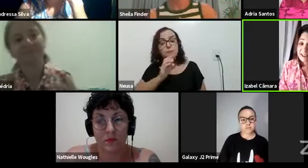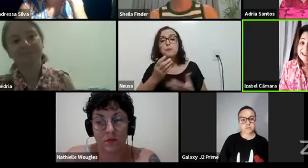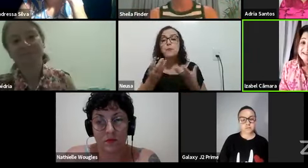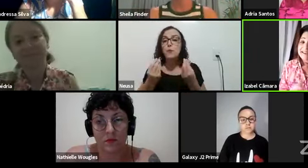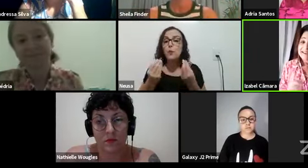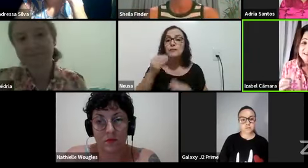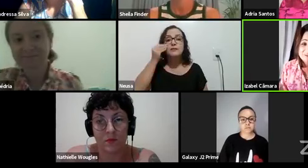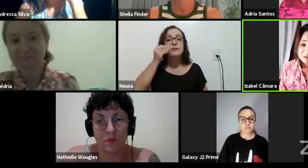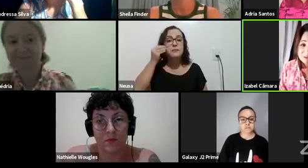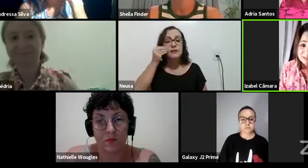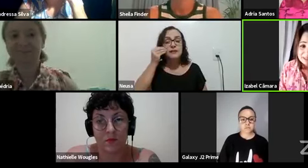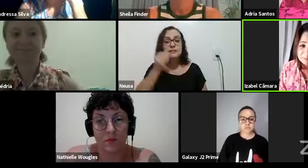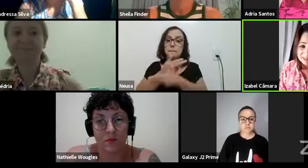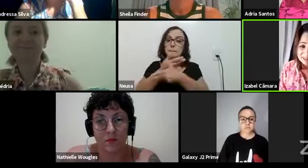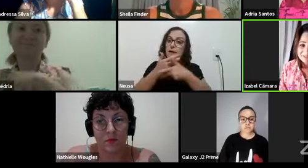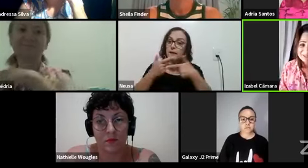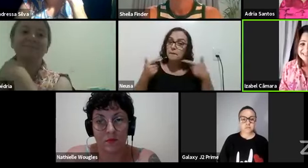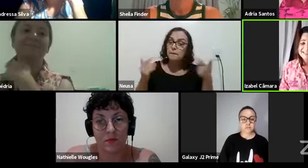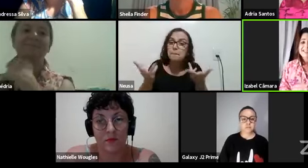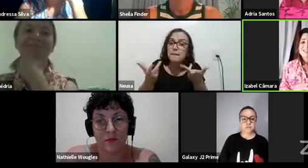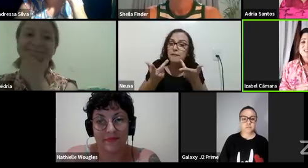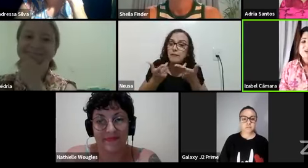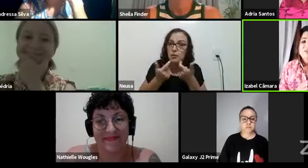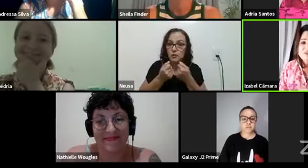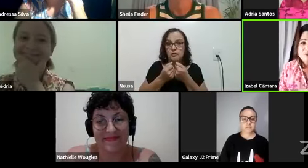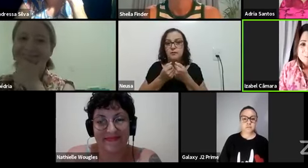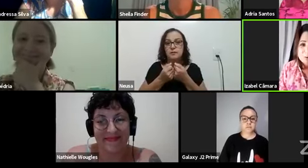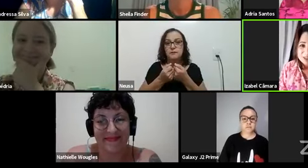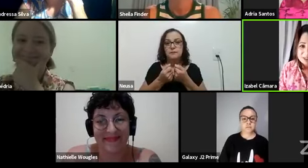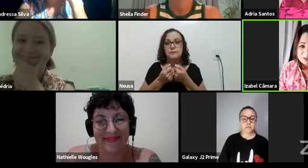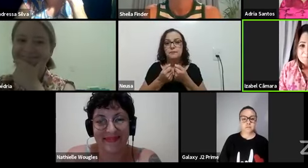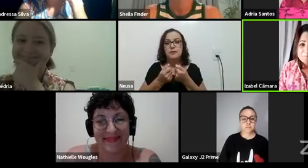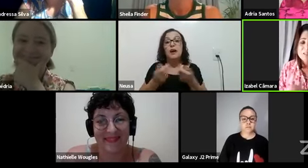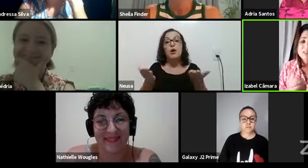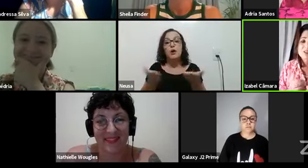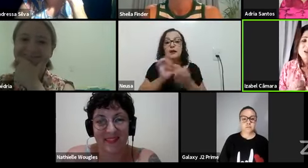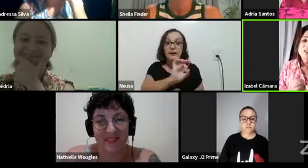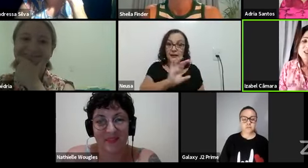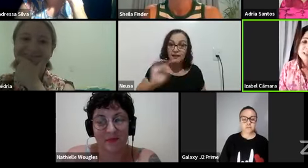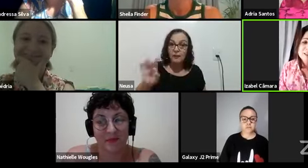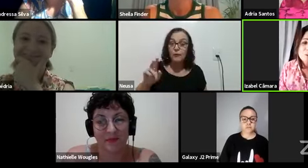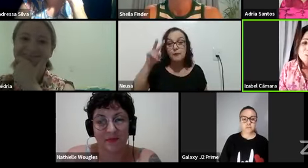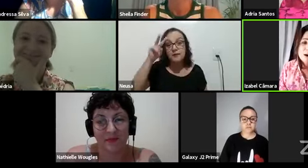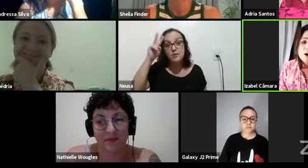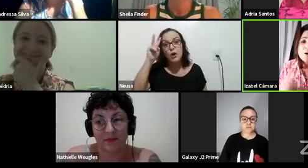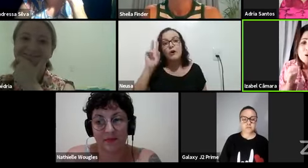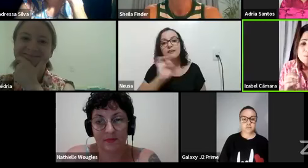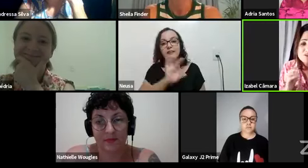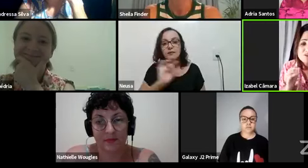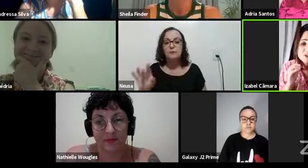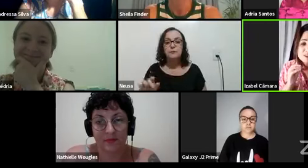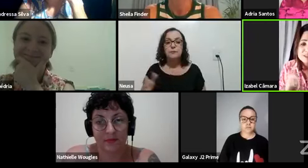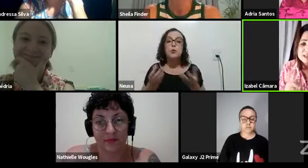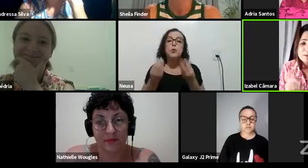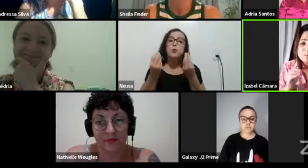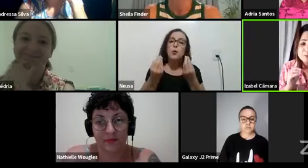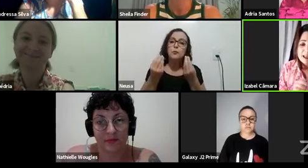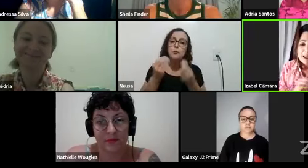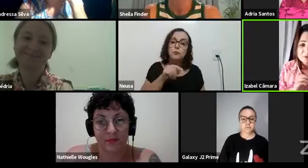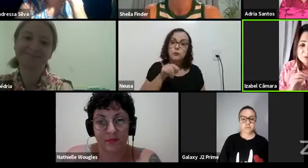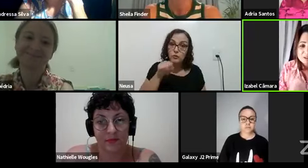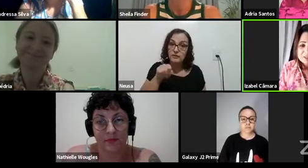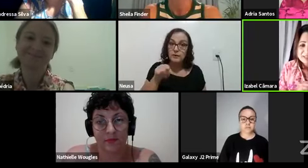live, ela é incrível, sem tamanho. E a gente vai ouvir um pouquinho da história de cada uma. Como